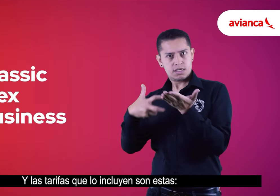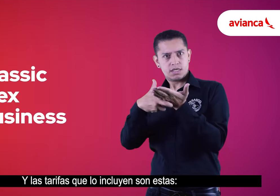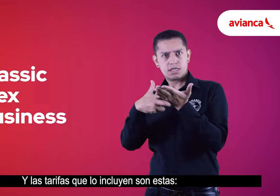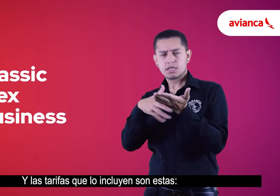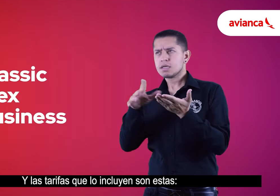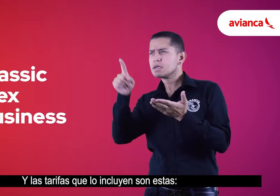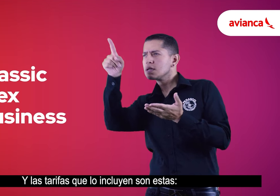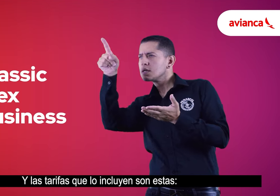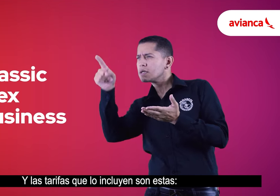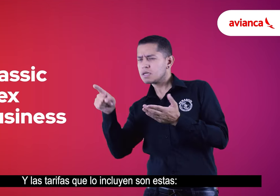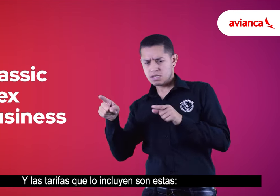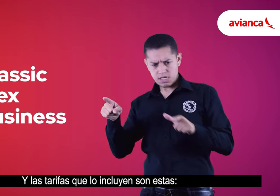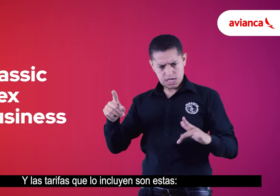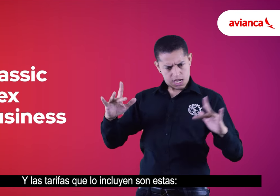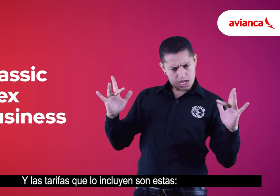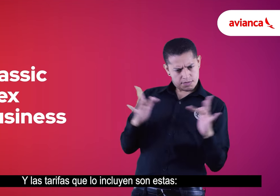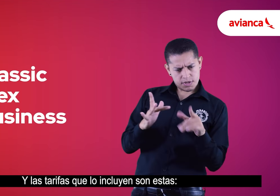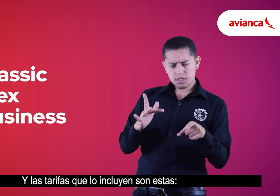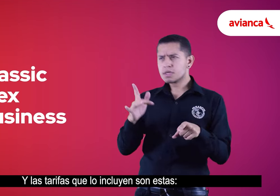Y las tarifas que lo incluyen son estas.